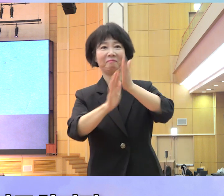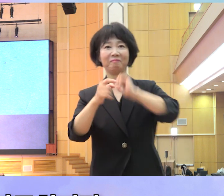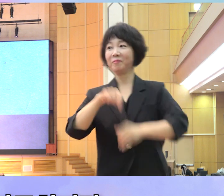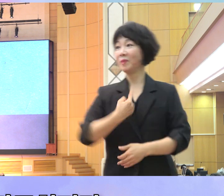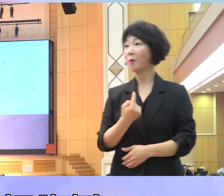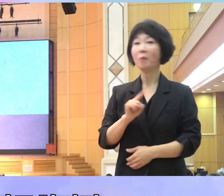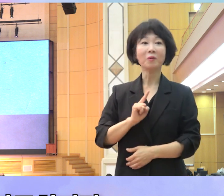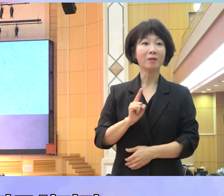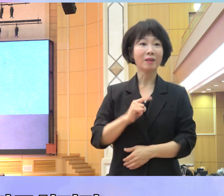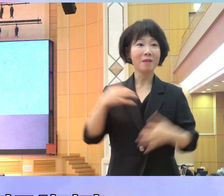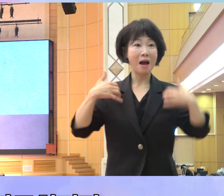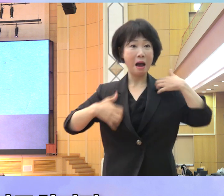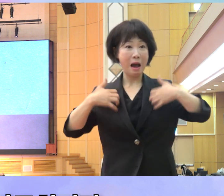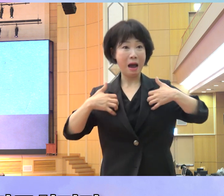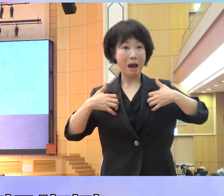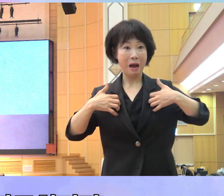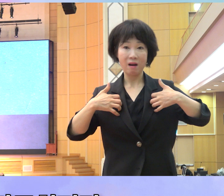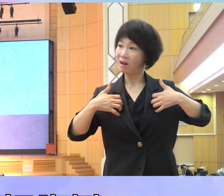혼자 고요하게